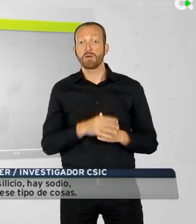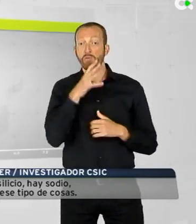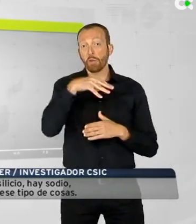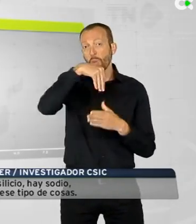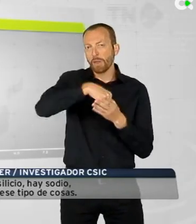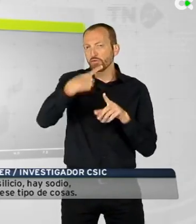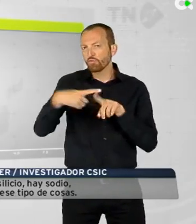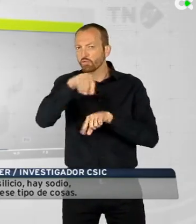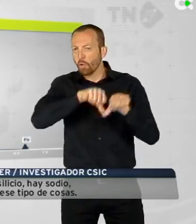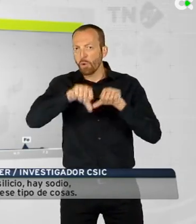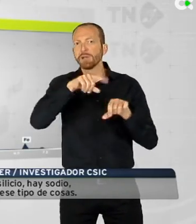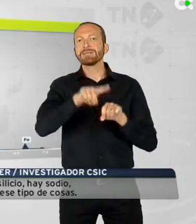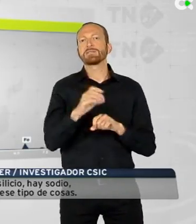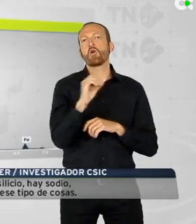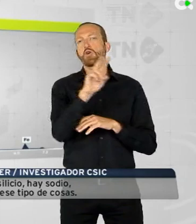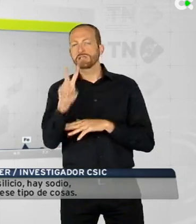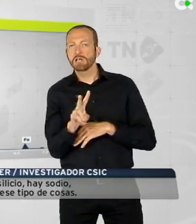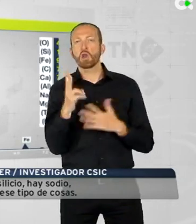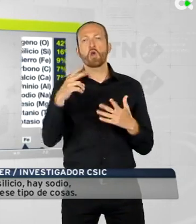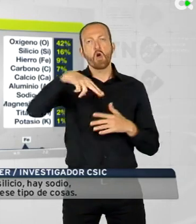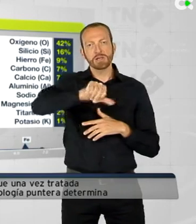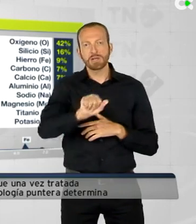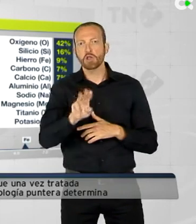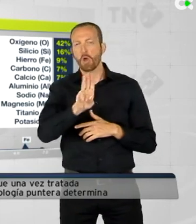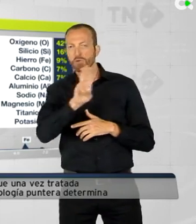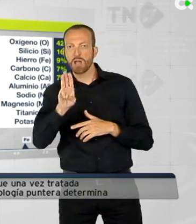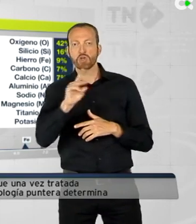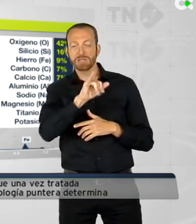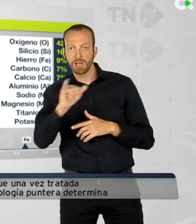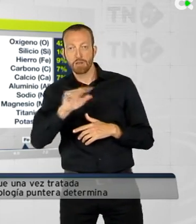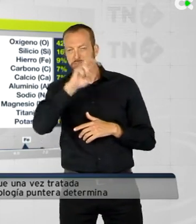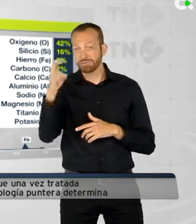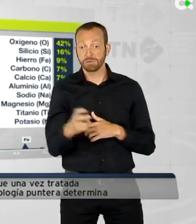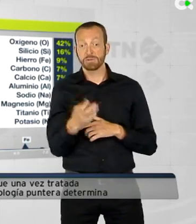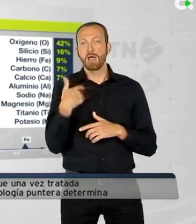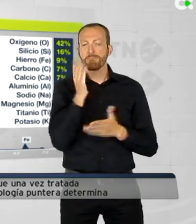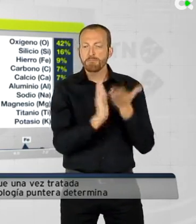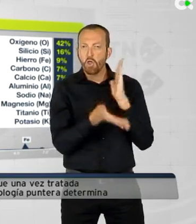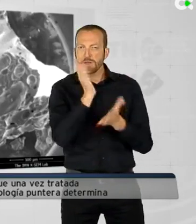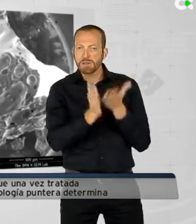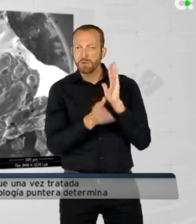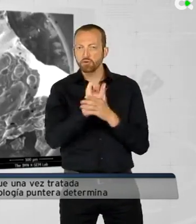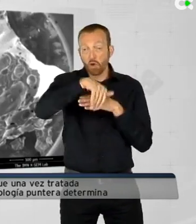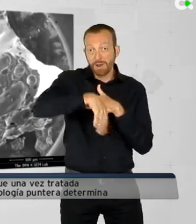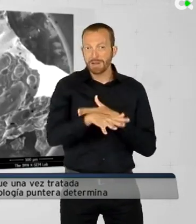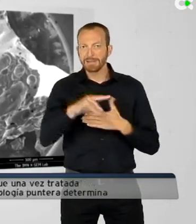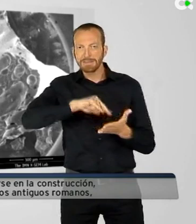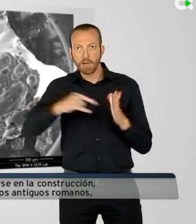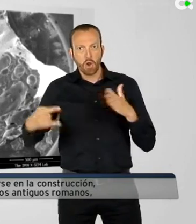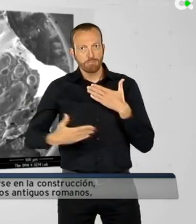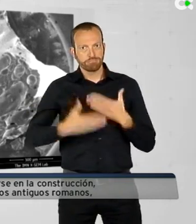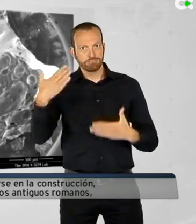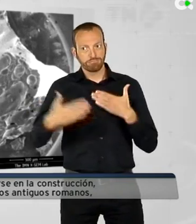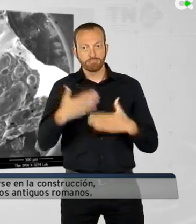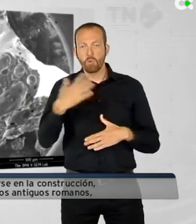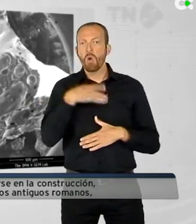silicio, hay sodio, potasio, todo ese tipo de cosas. Lava y ceniza que una vez tratada y procesada con tecnología puntera determina que